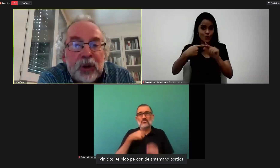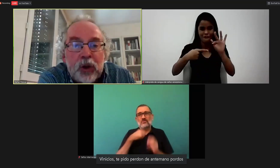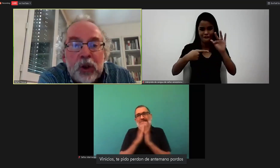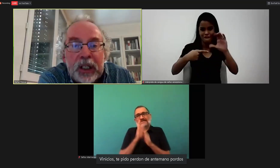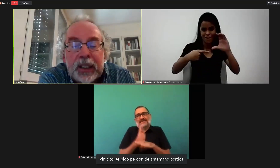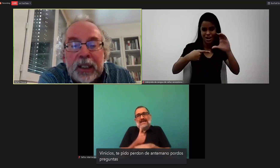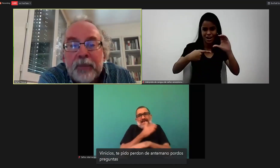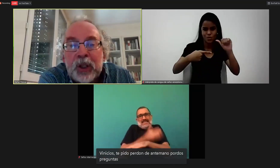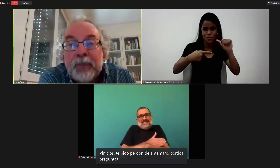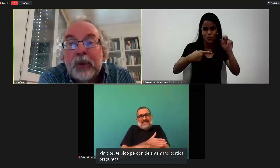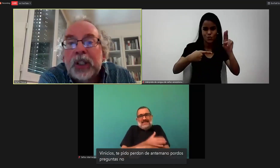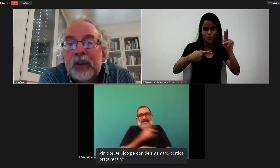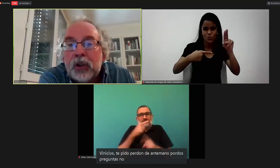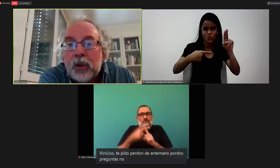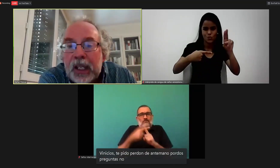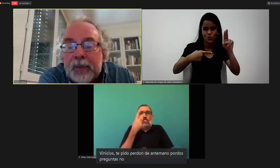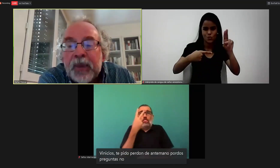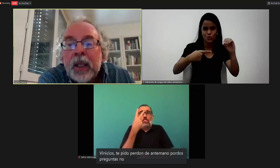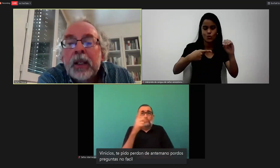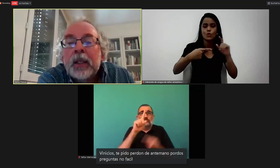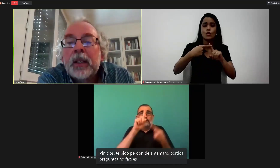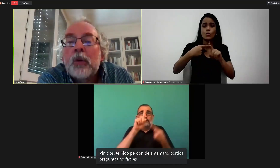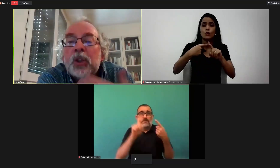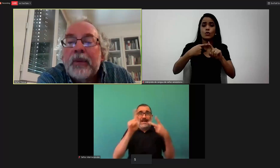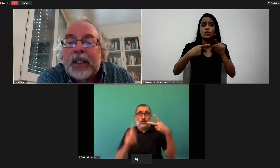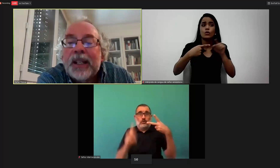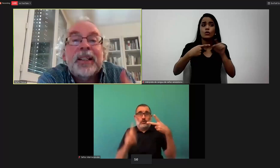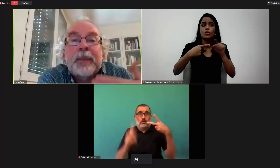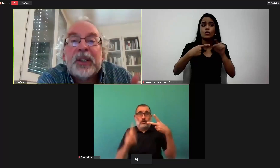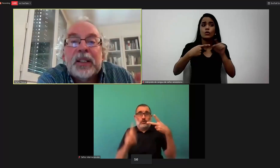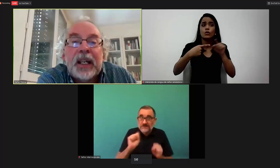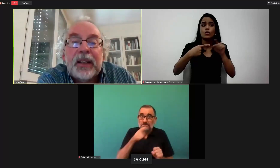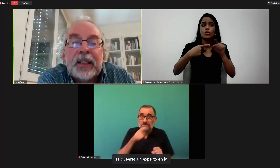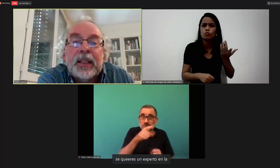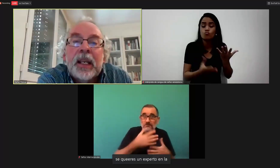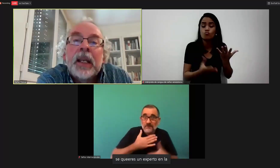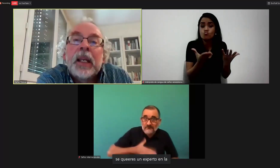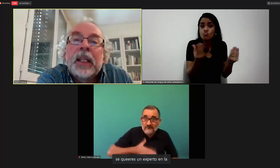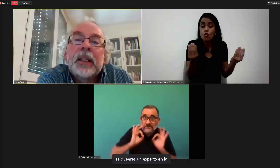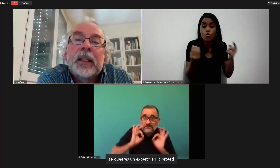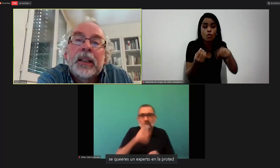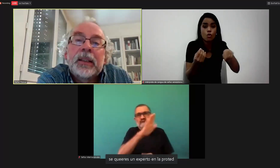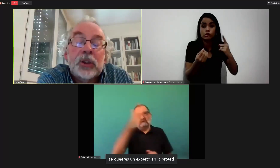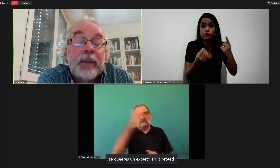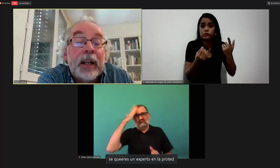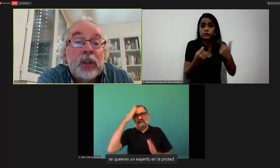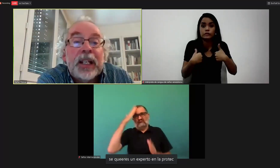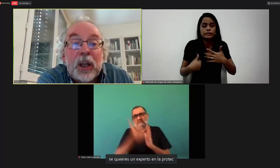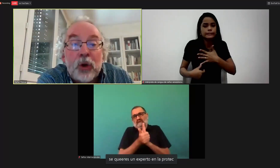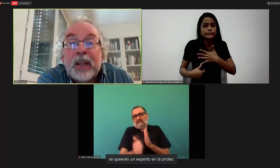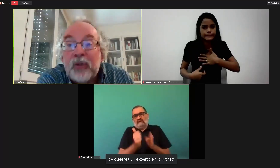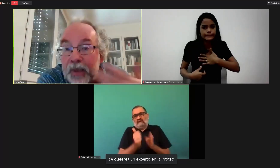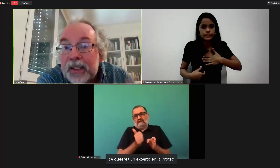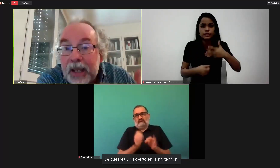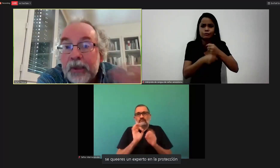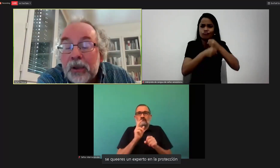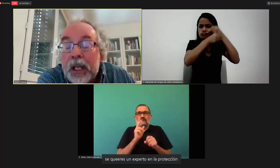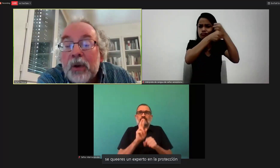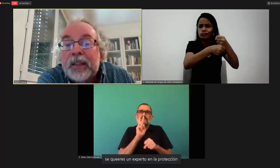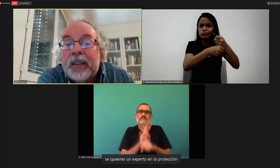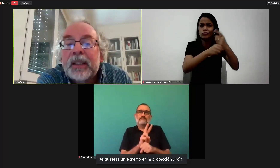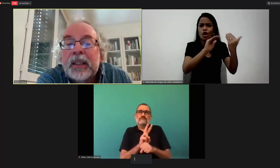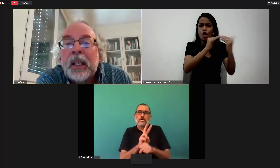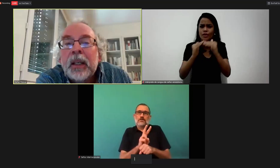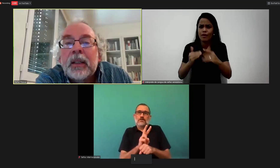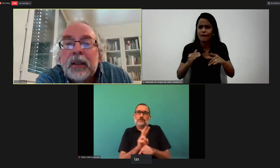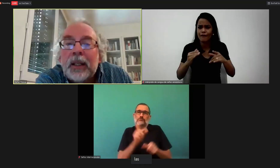un gran experto en el campo de la protección social. Como sabes, obras representadas entre los trabajadores de la economía informal se ha